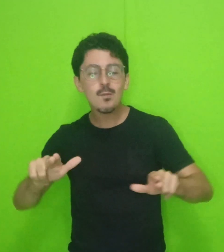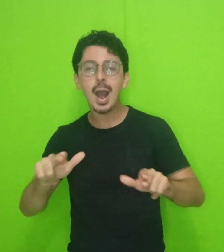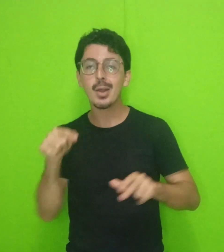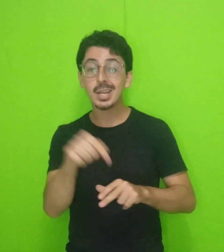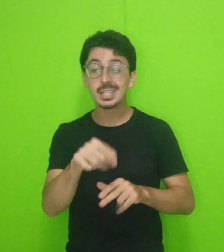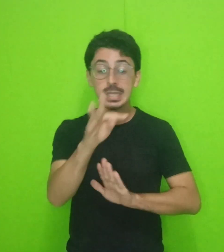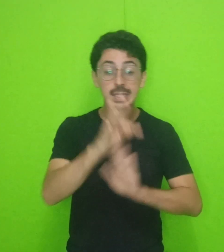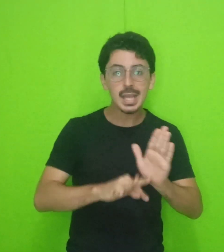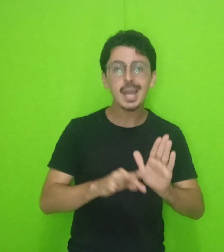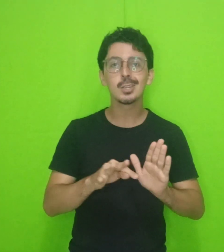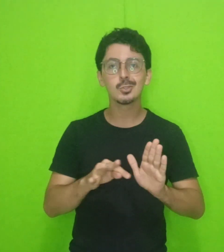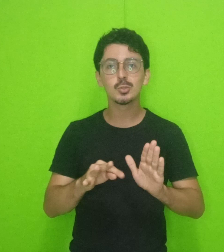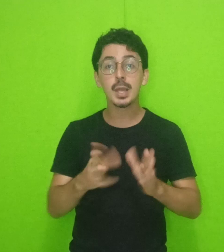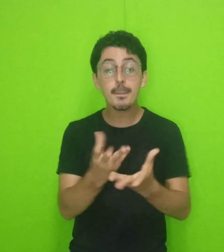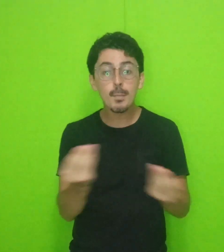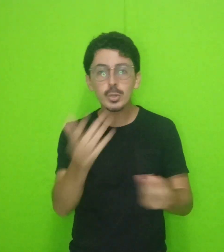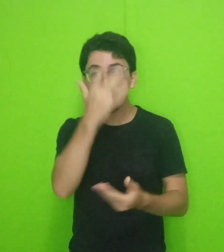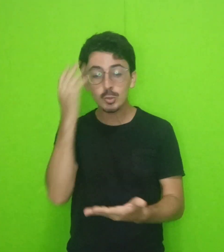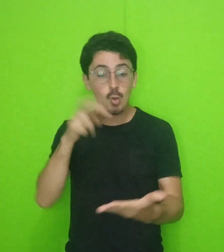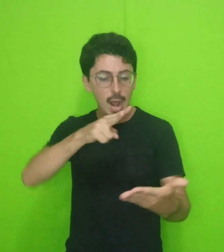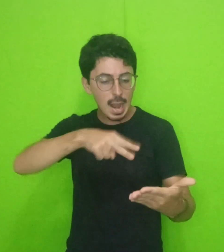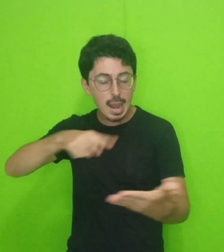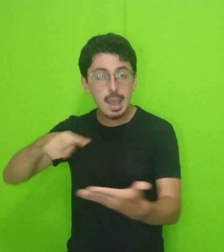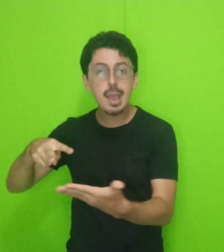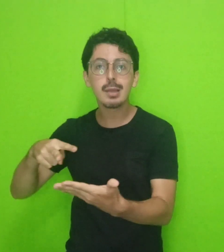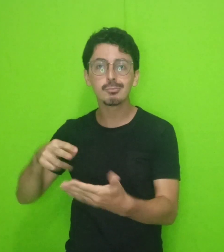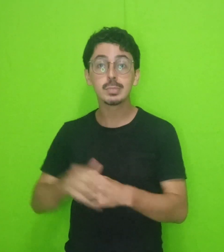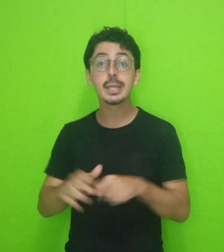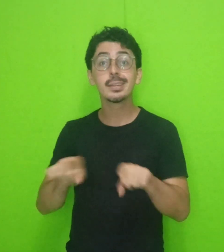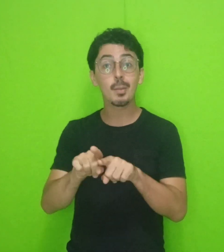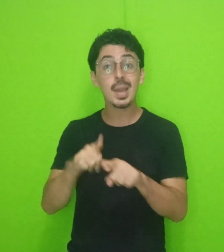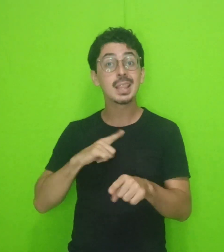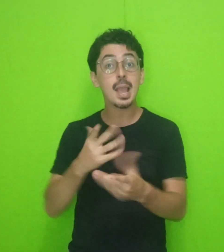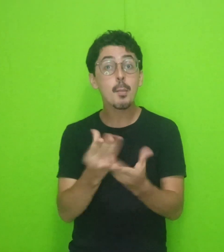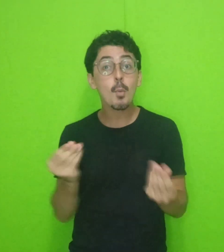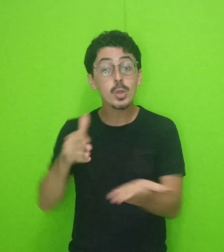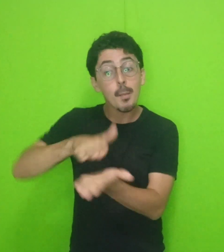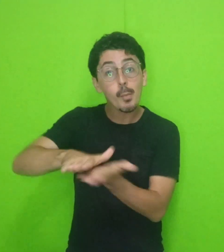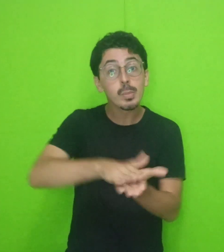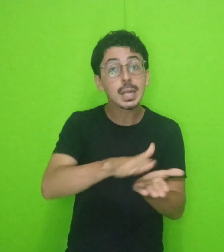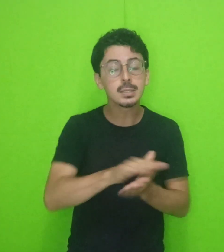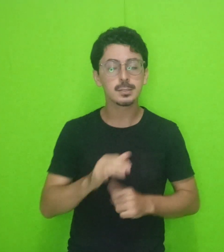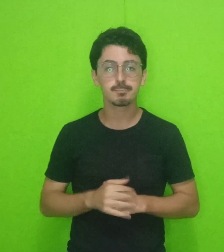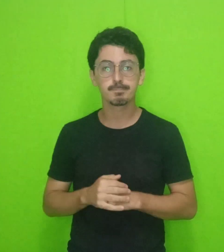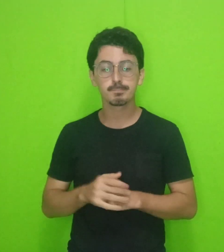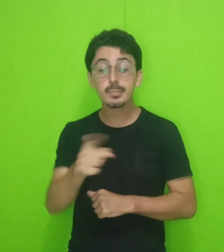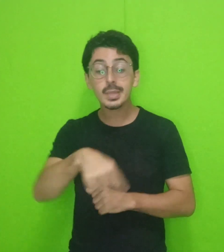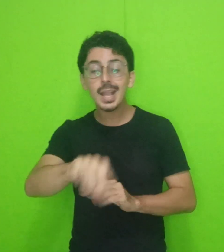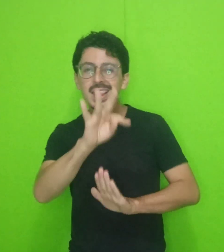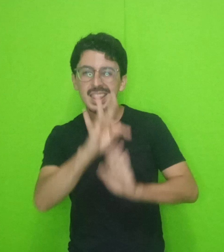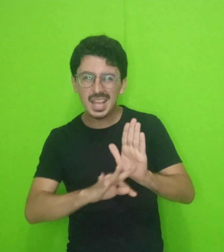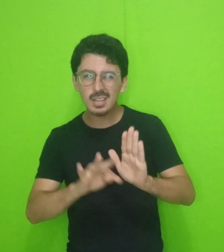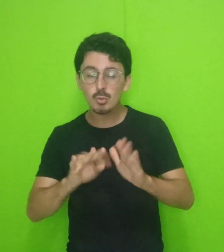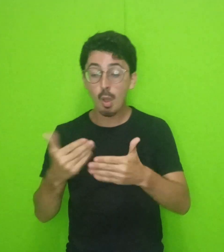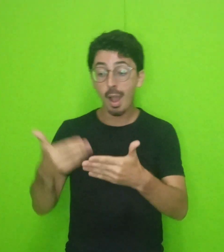grande circulação e tiragem. Esses textos, na época, eram feitos em